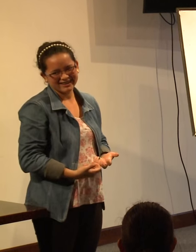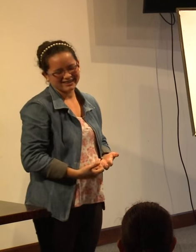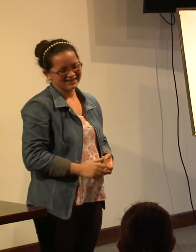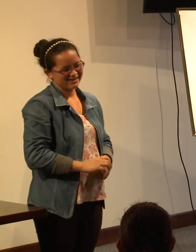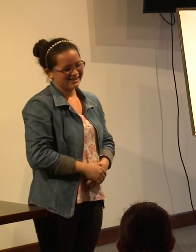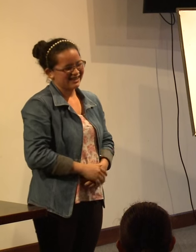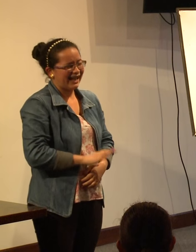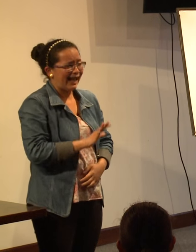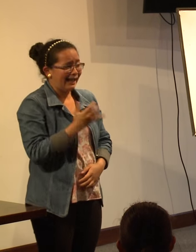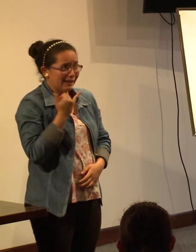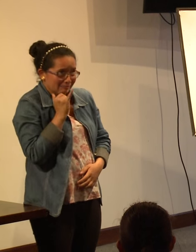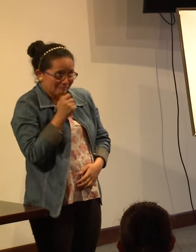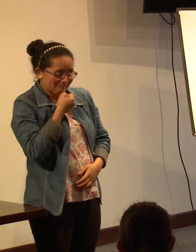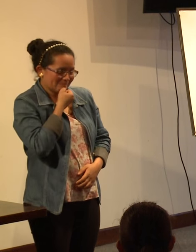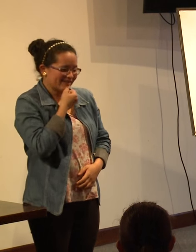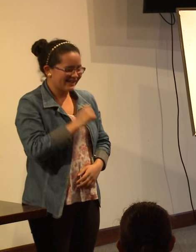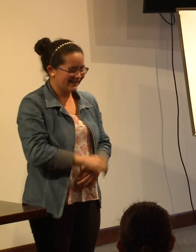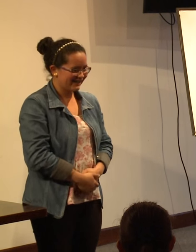¿Ya?